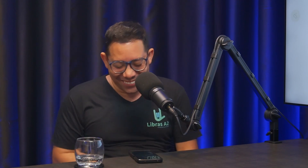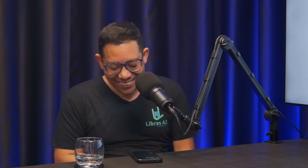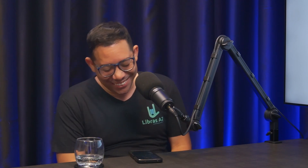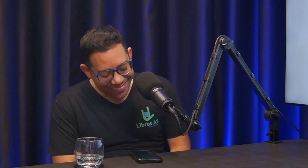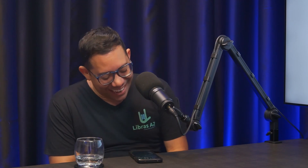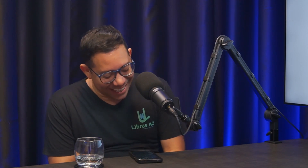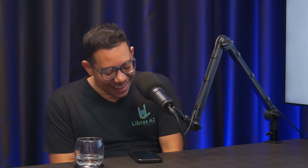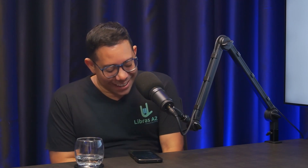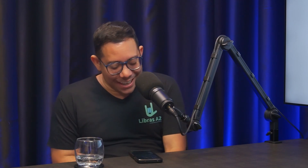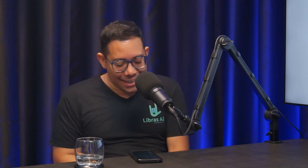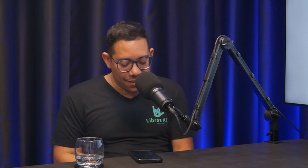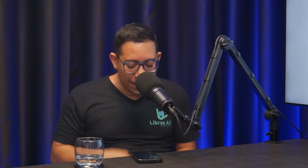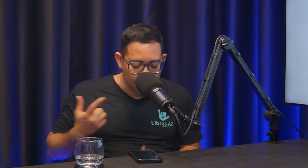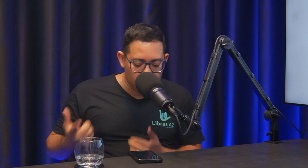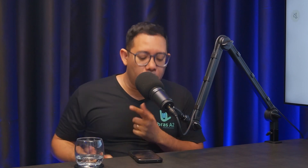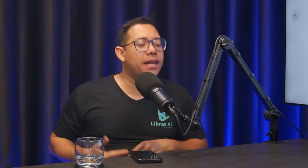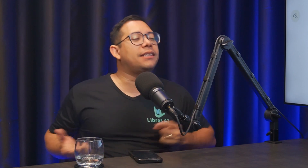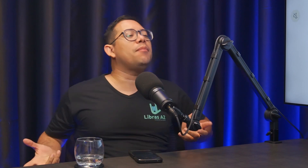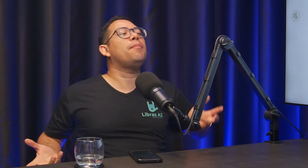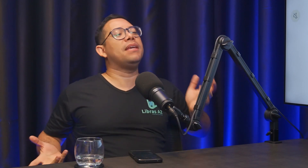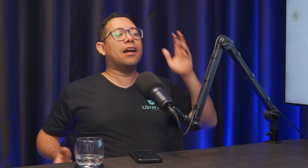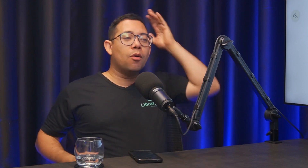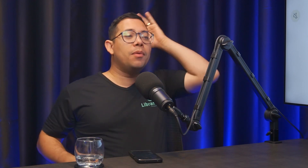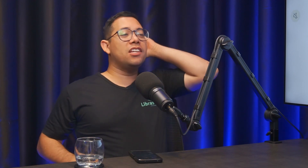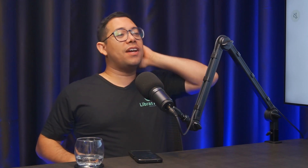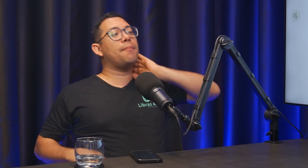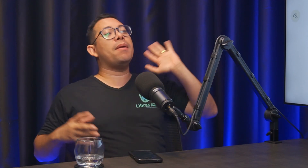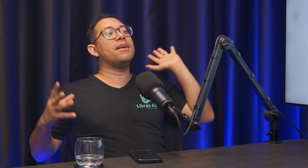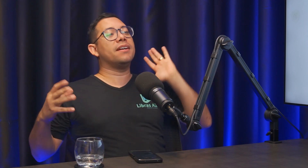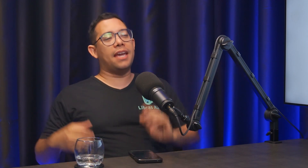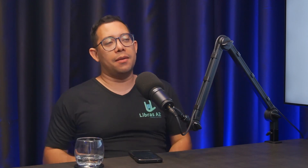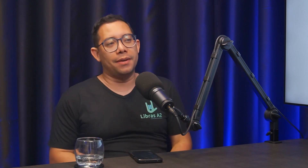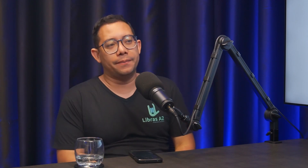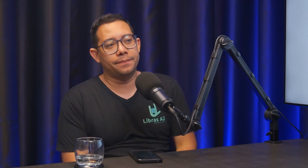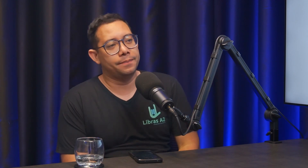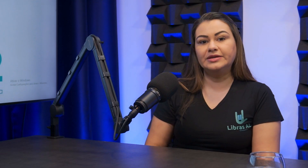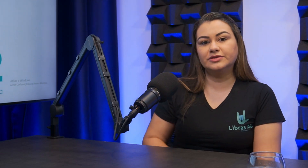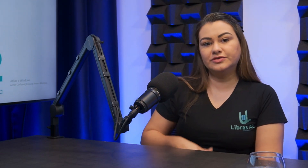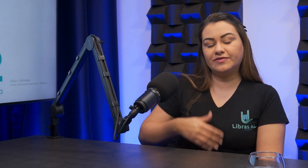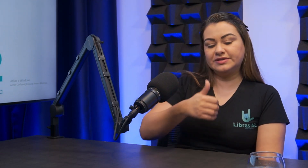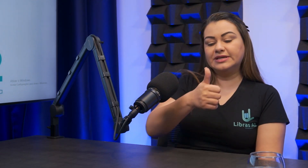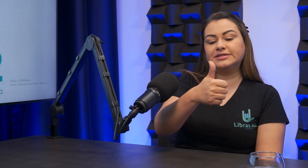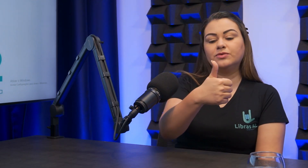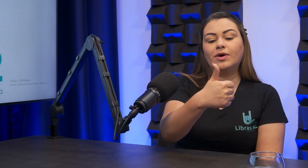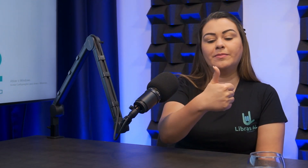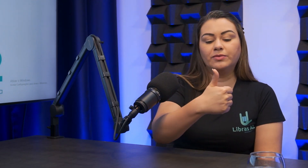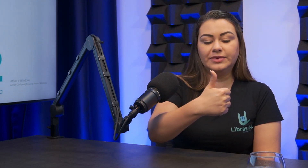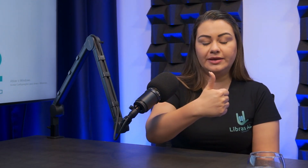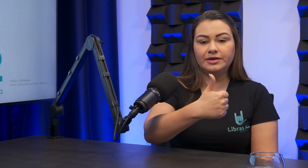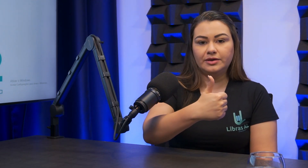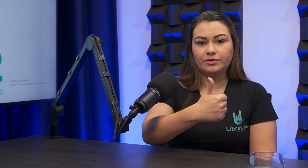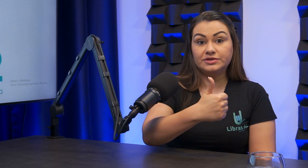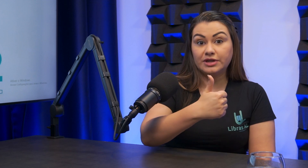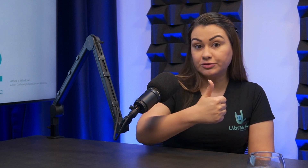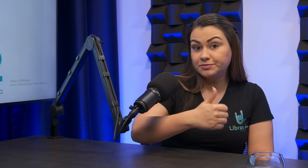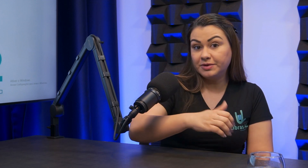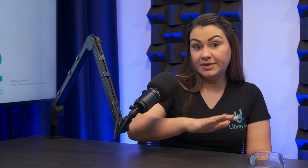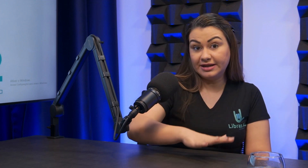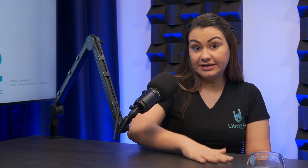Muito bem. E falando de comer, tem bebida. Como a gente fala beber, Kerma? Isso, a gente vai fazer assim com a mão, né? O sinal de beber em